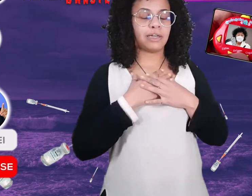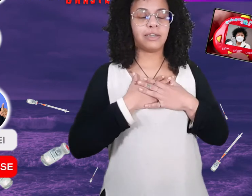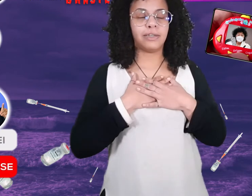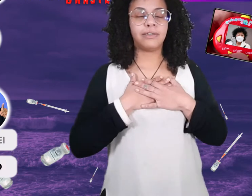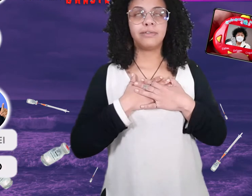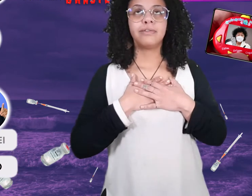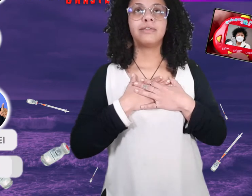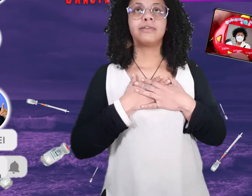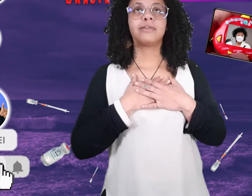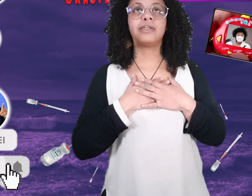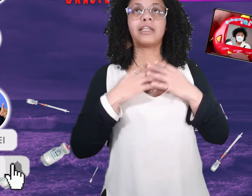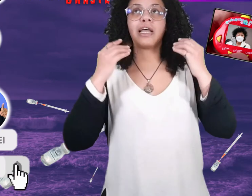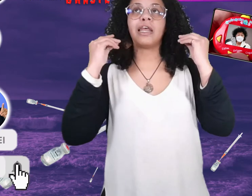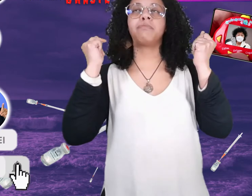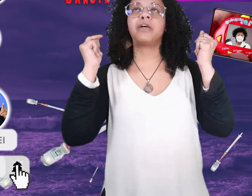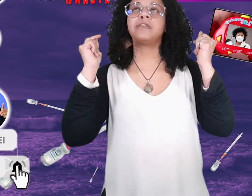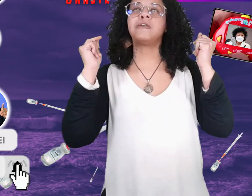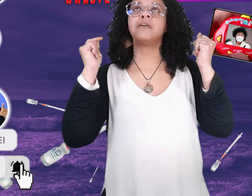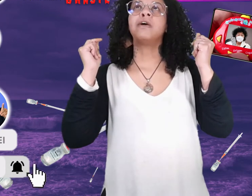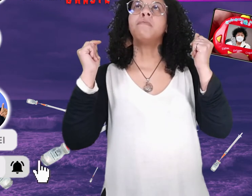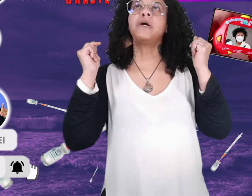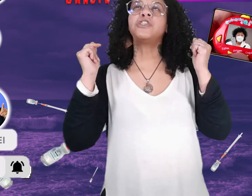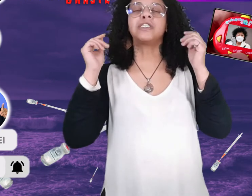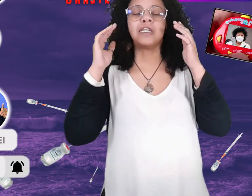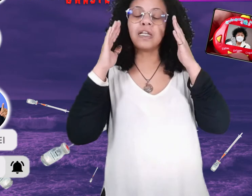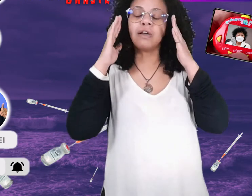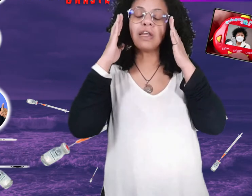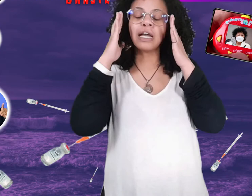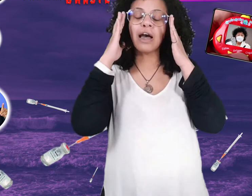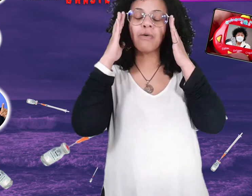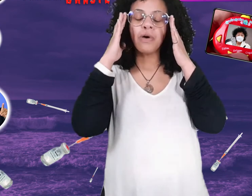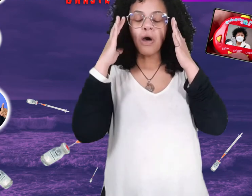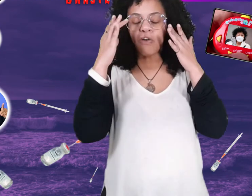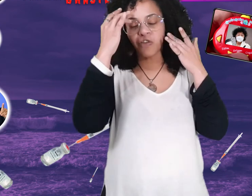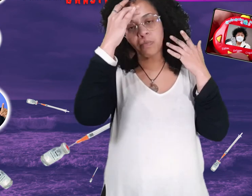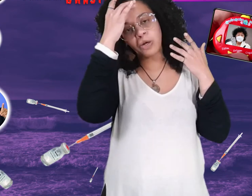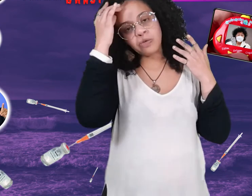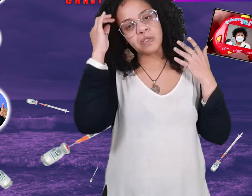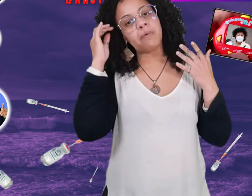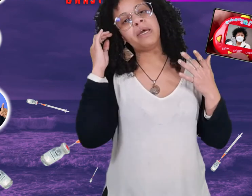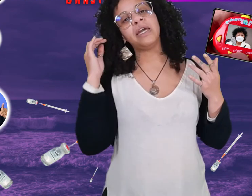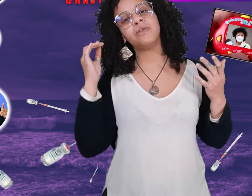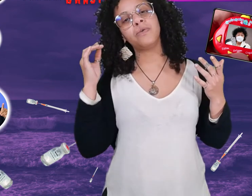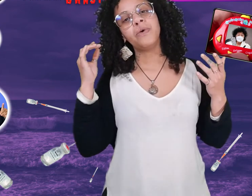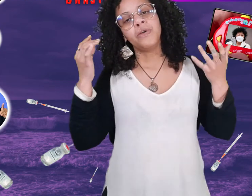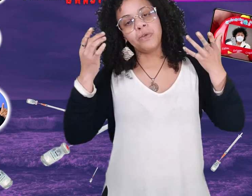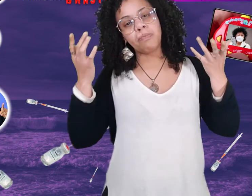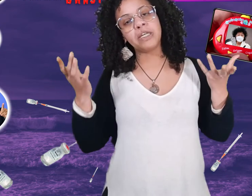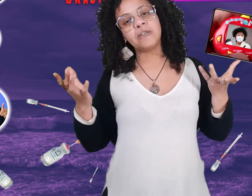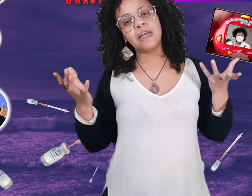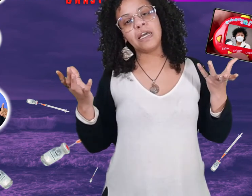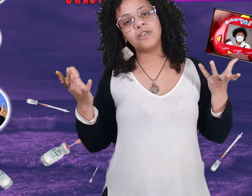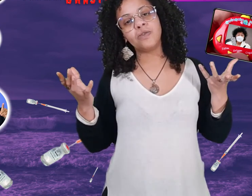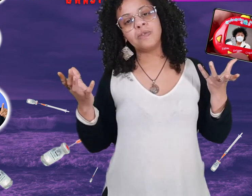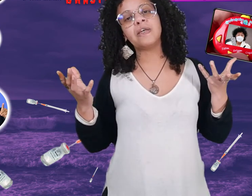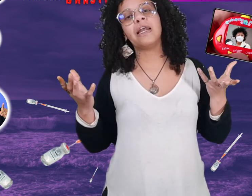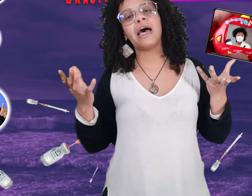aqui. Que até lembra assim, poxa, seria tão legal ouvir um pronunciamento do presidente, do